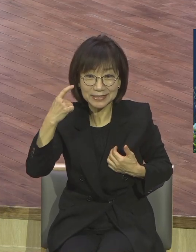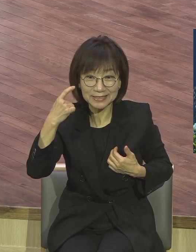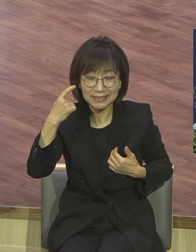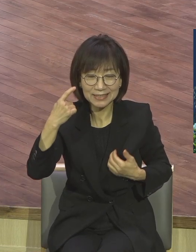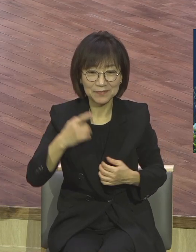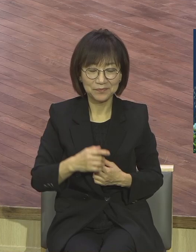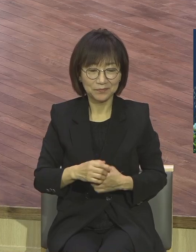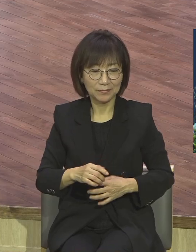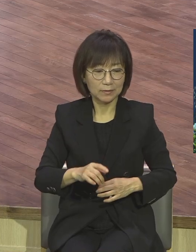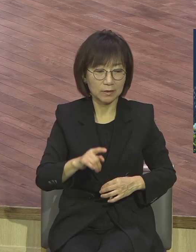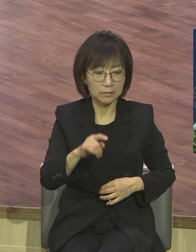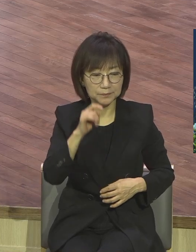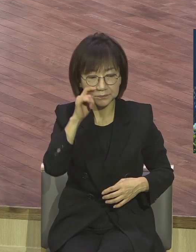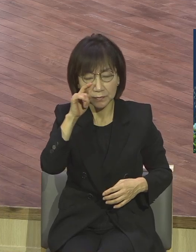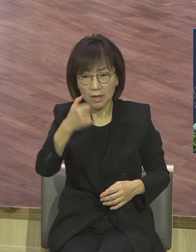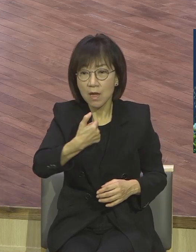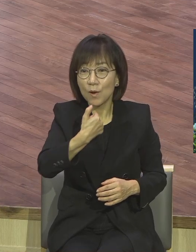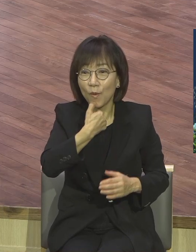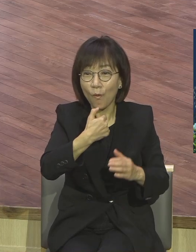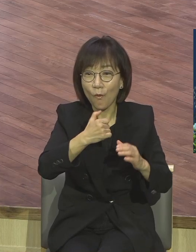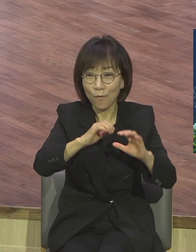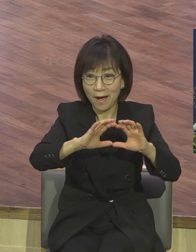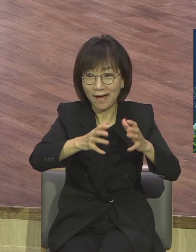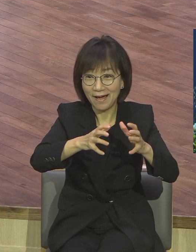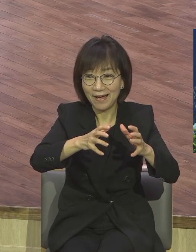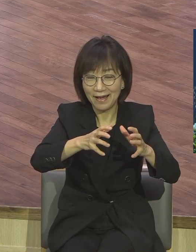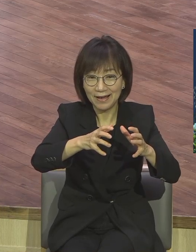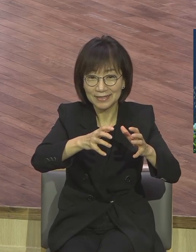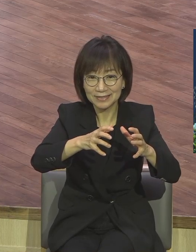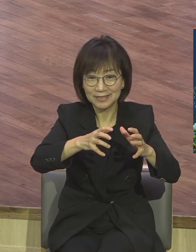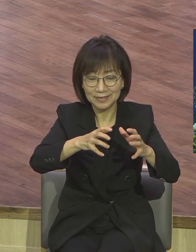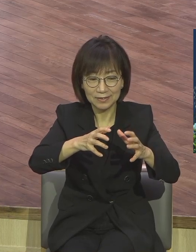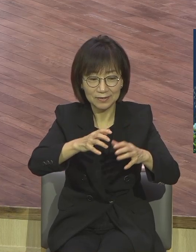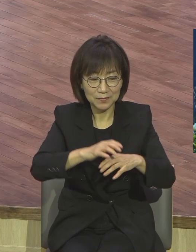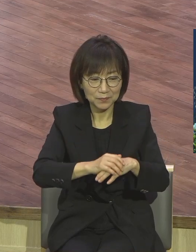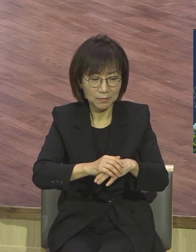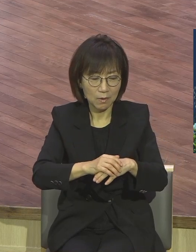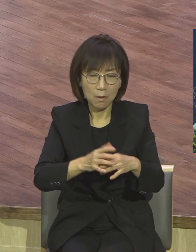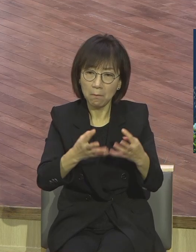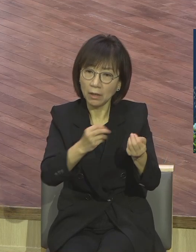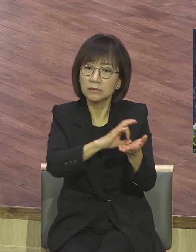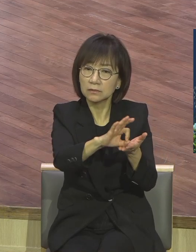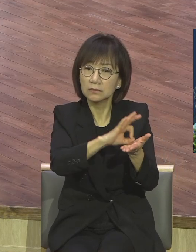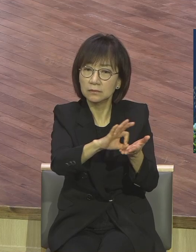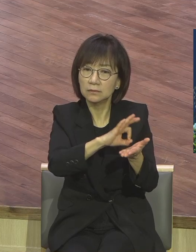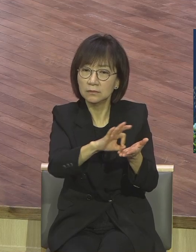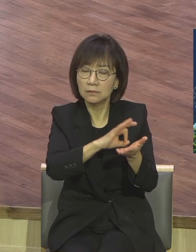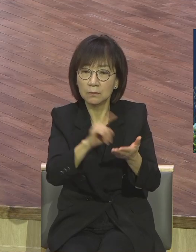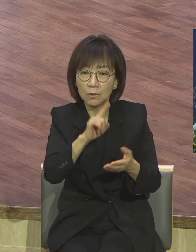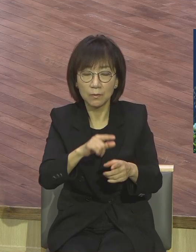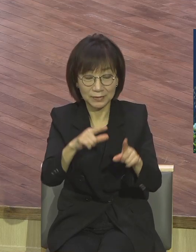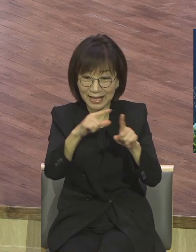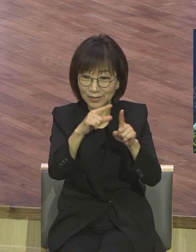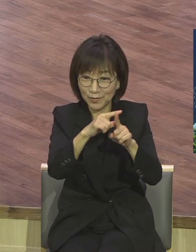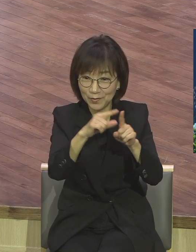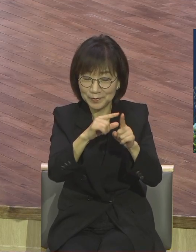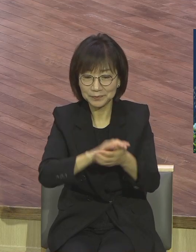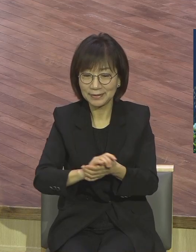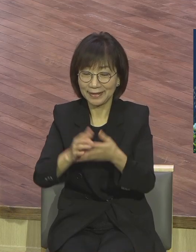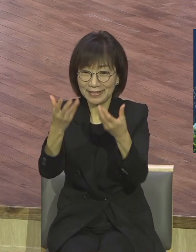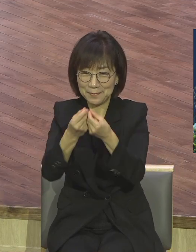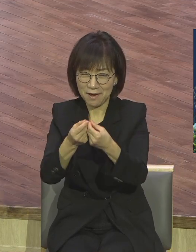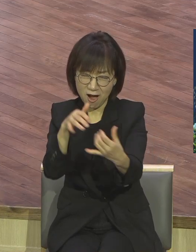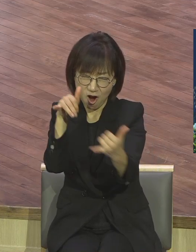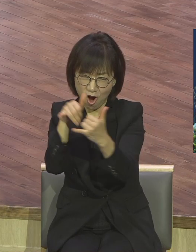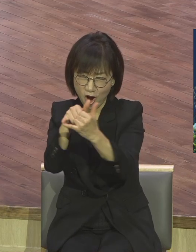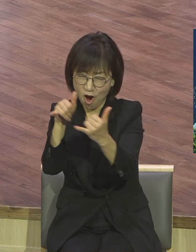성전보라는 의미인데 당시 로마 제국, 로마 제국에 흔히 사용하는 용어였어요. 그러니까 전쟁에 승리했을